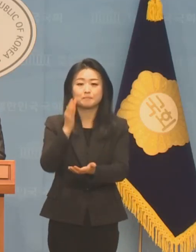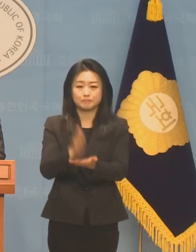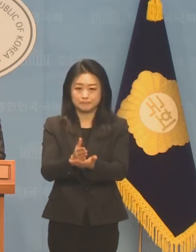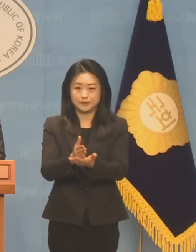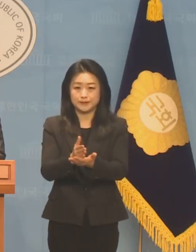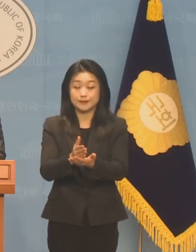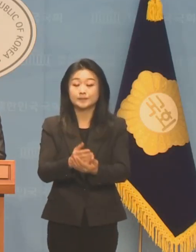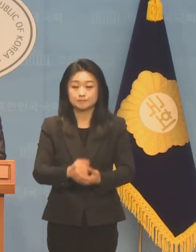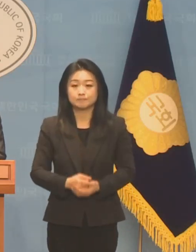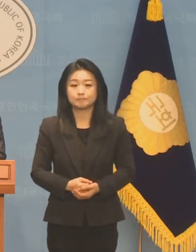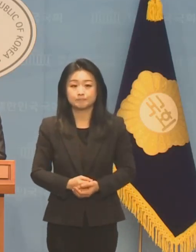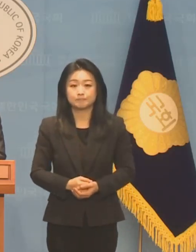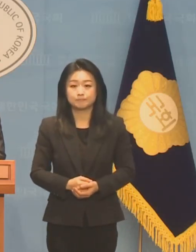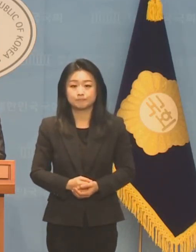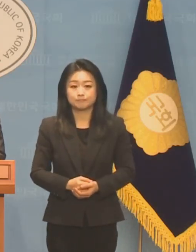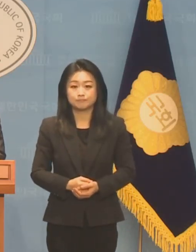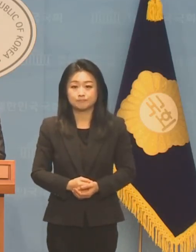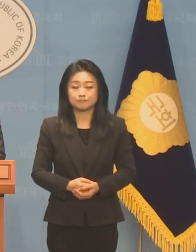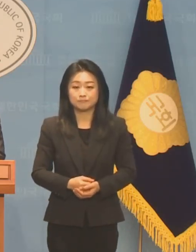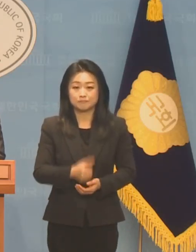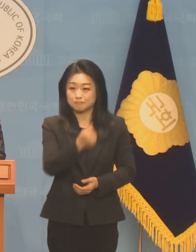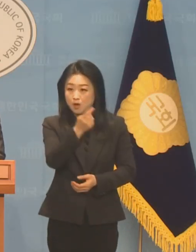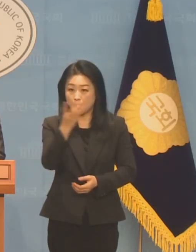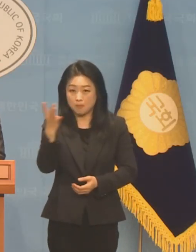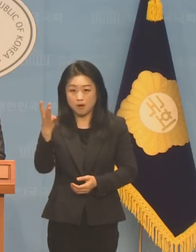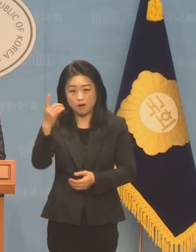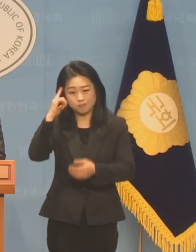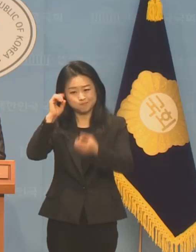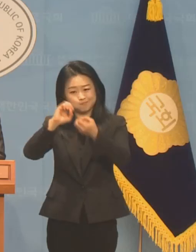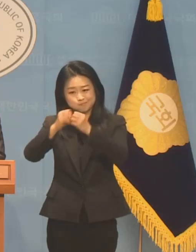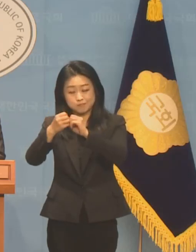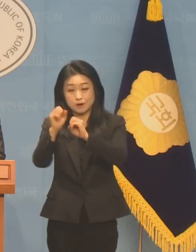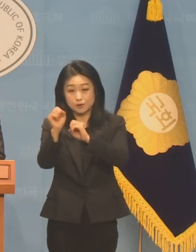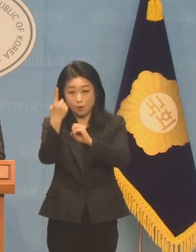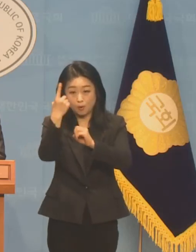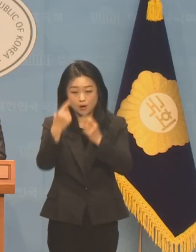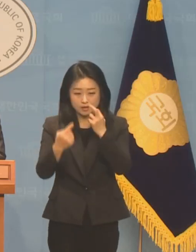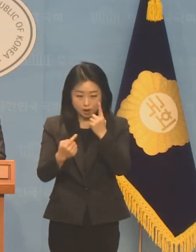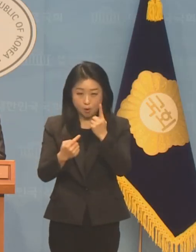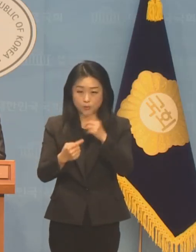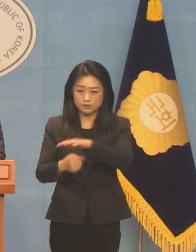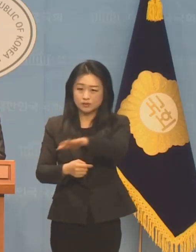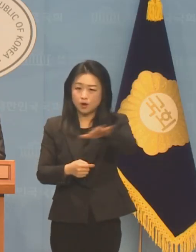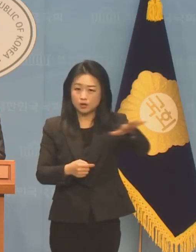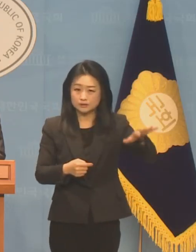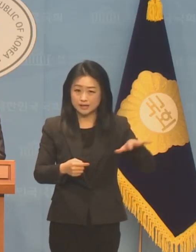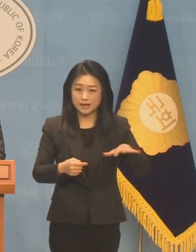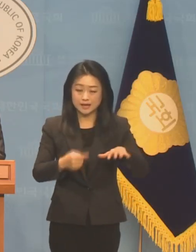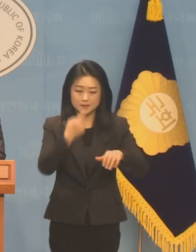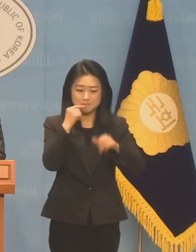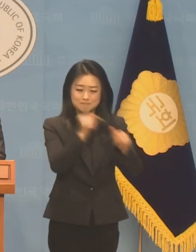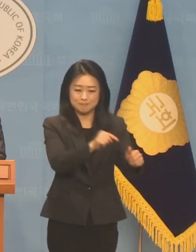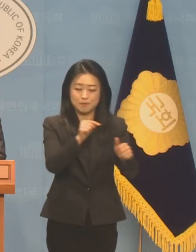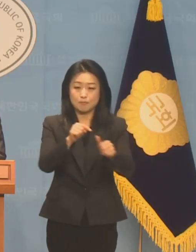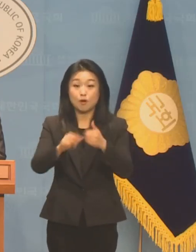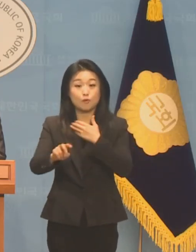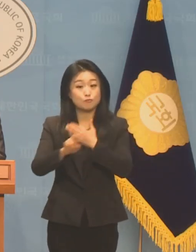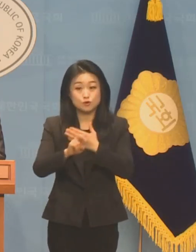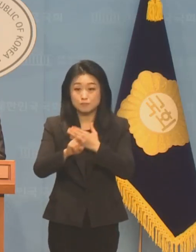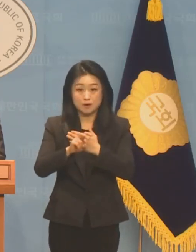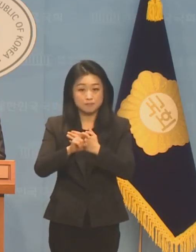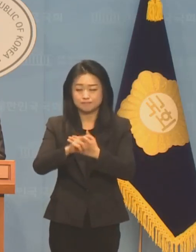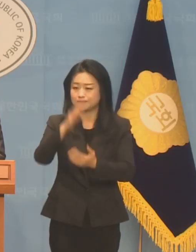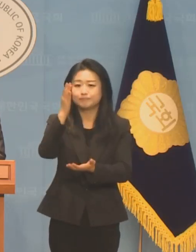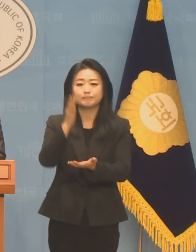됩니다. 정신 나간 수뇌부 몇몇이 경호처 조직 전체를 담보로 벌이는 위험천만한 도박도